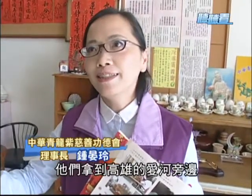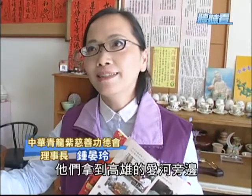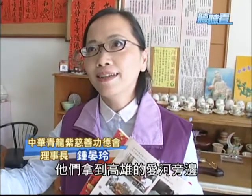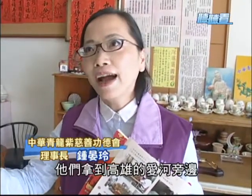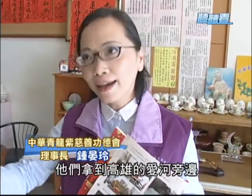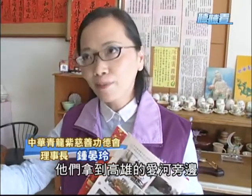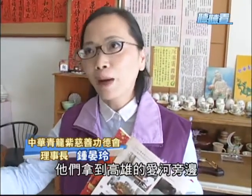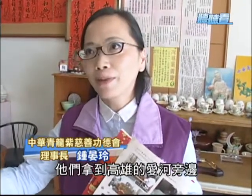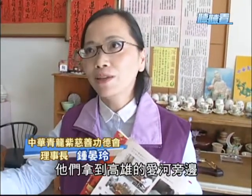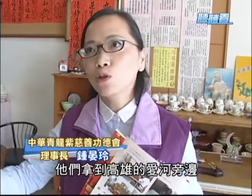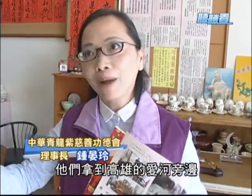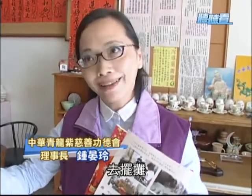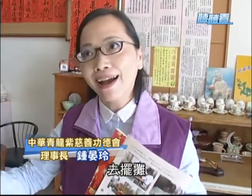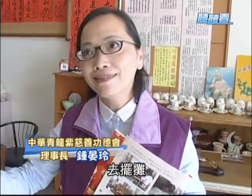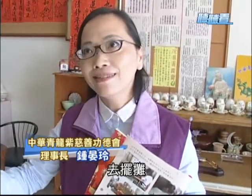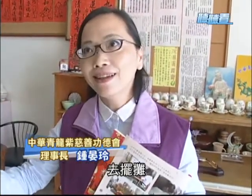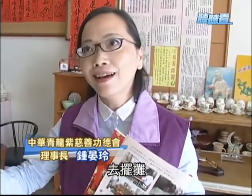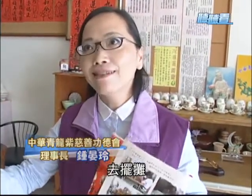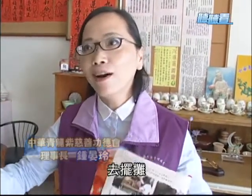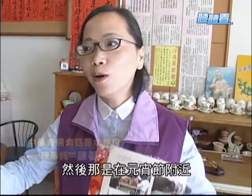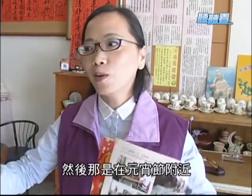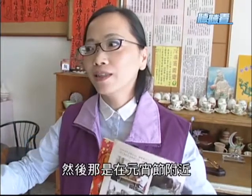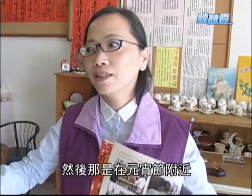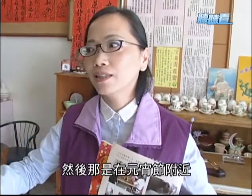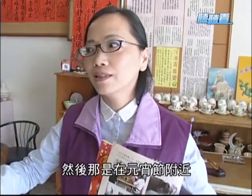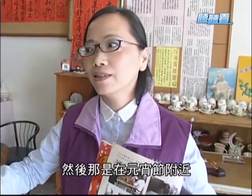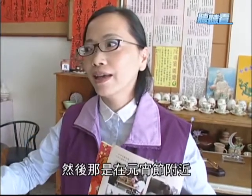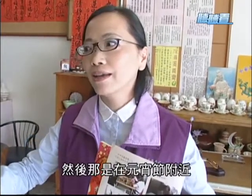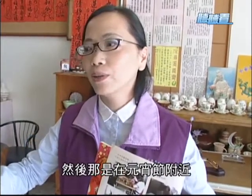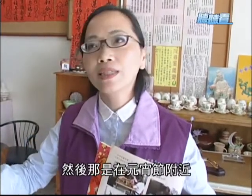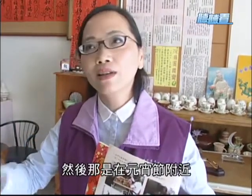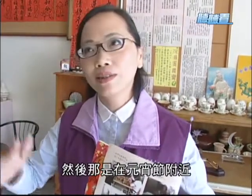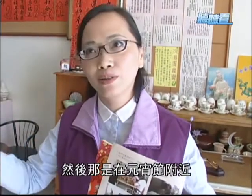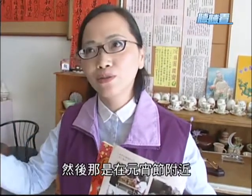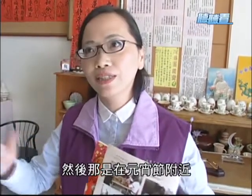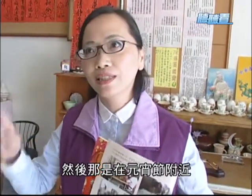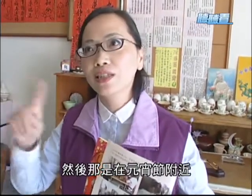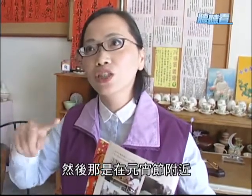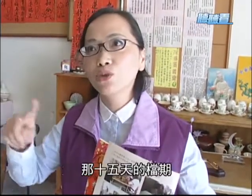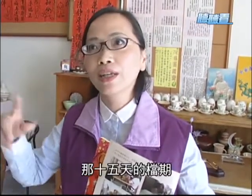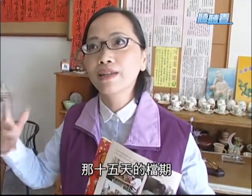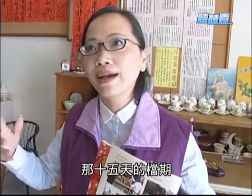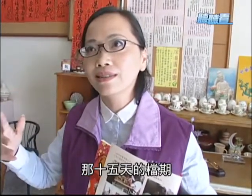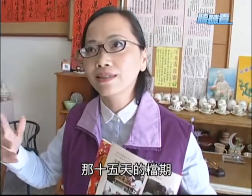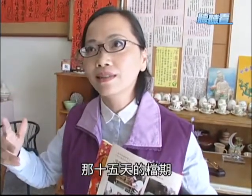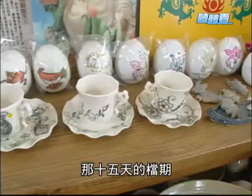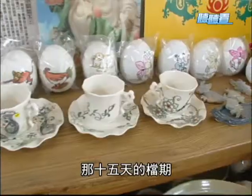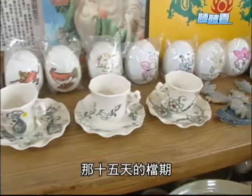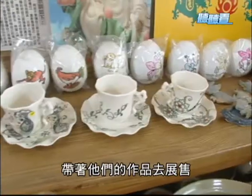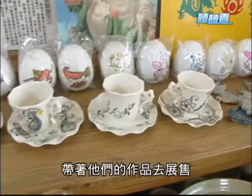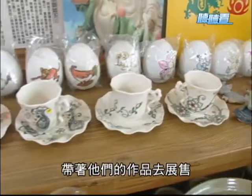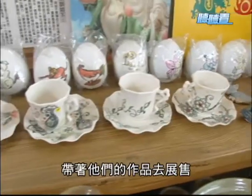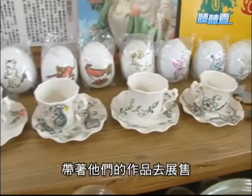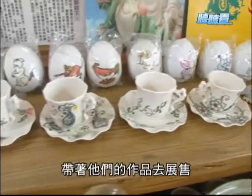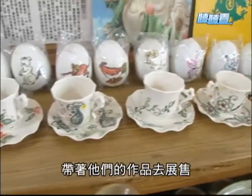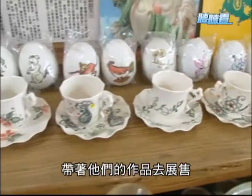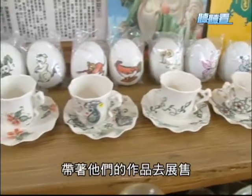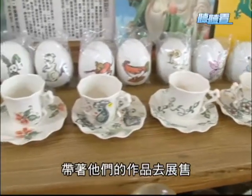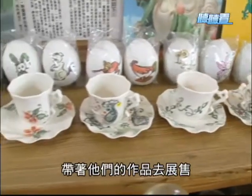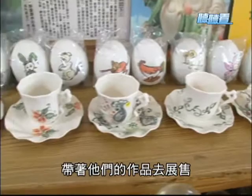的爱河旁边去摆摊，然后那是在元宵节附近那15天的档期，带着他们的作品去展售，就是都